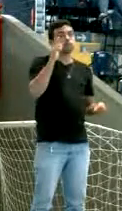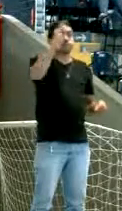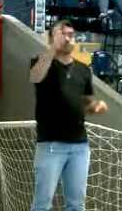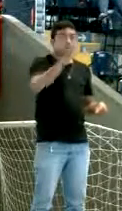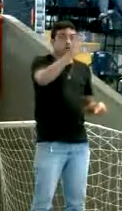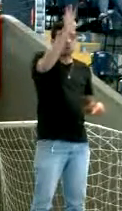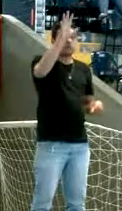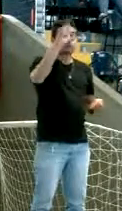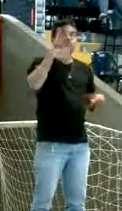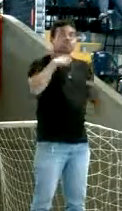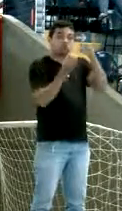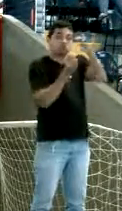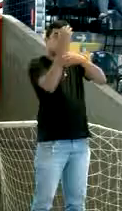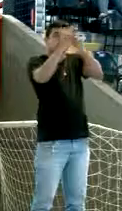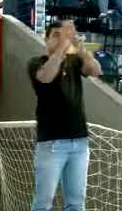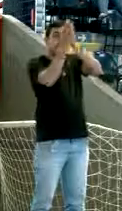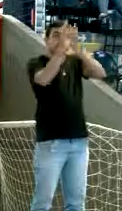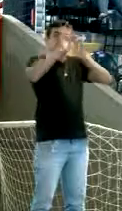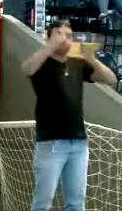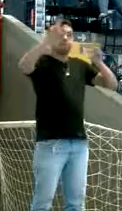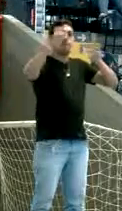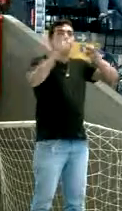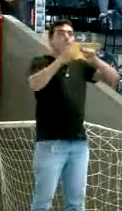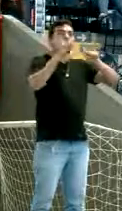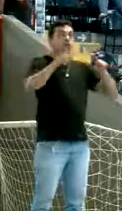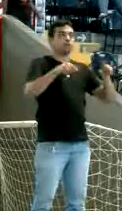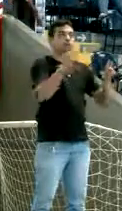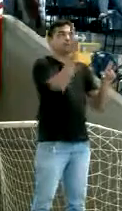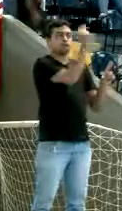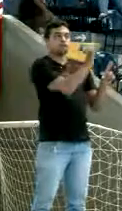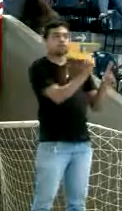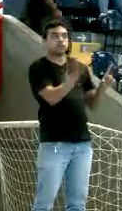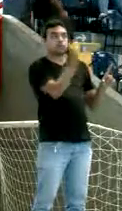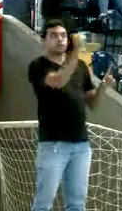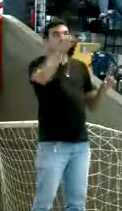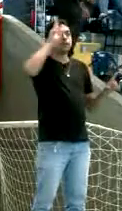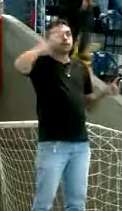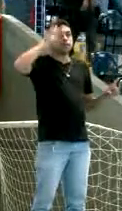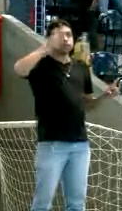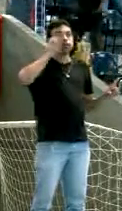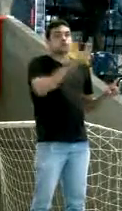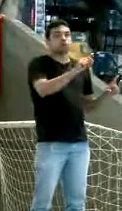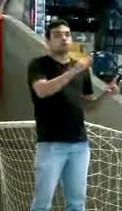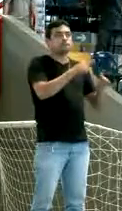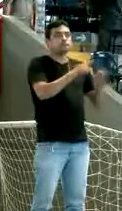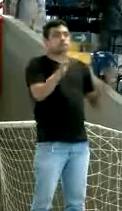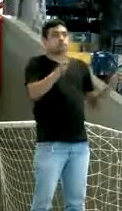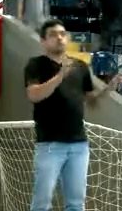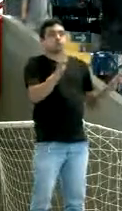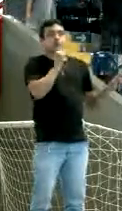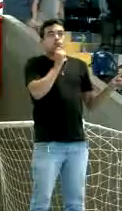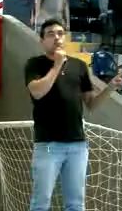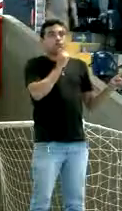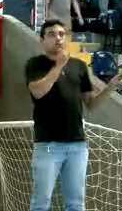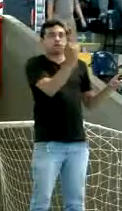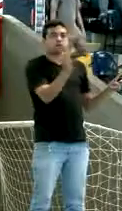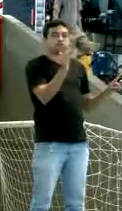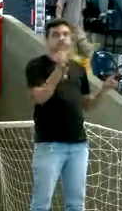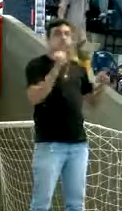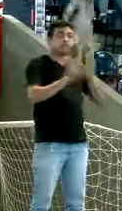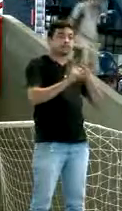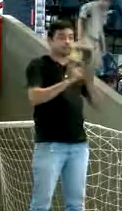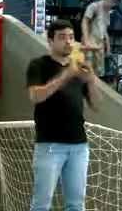forma de arte bem diferente. Uma pintura que lembra, mas não é. Você vai